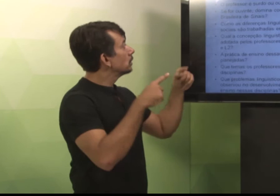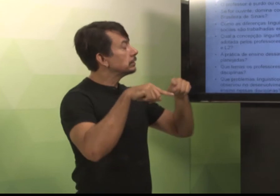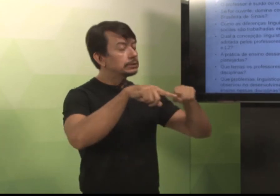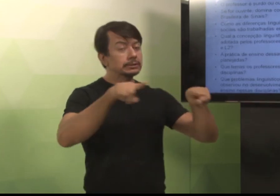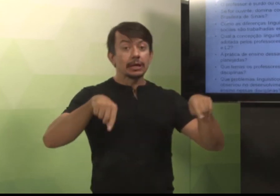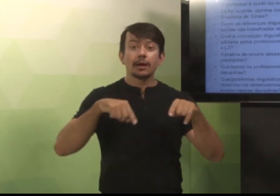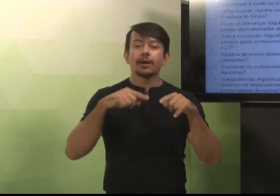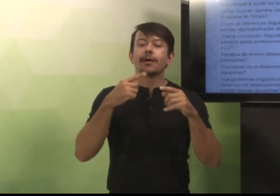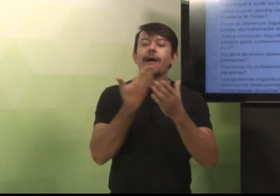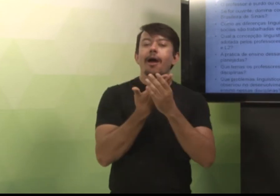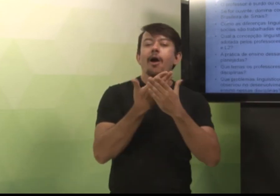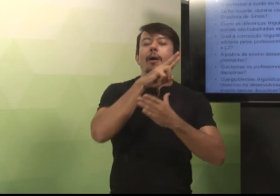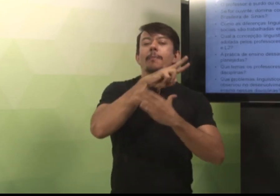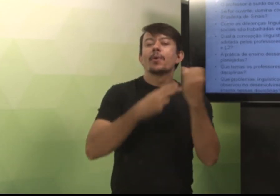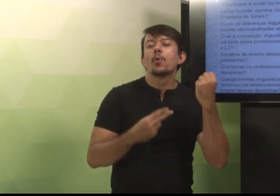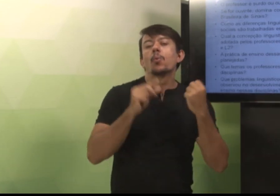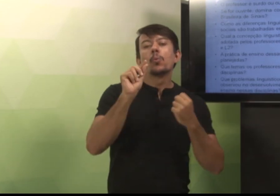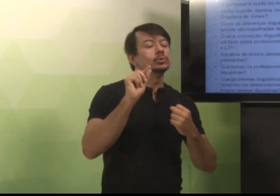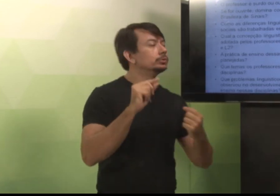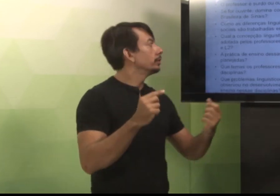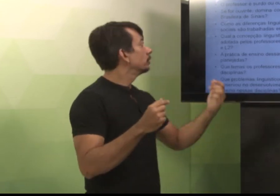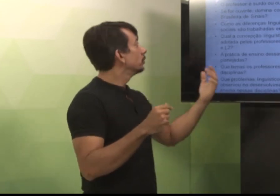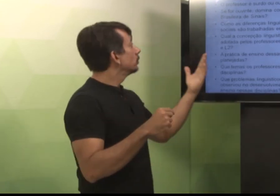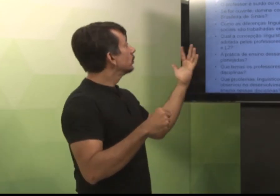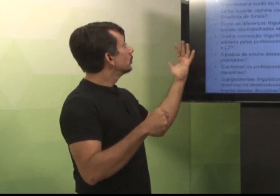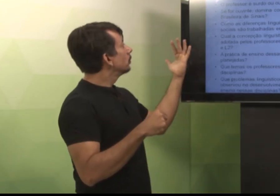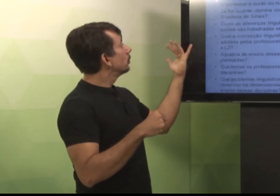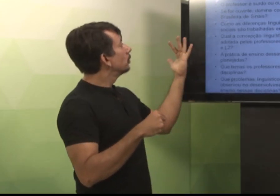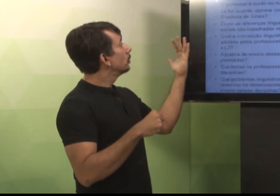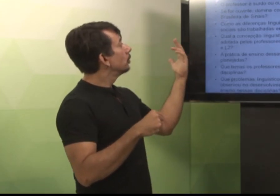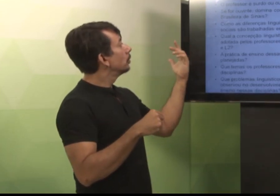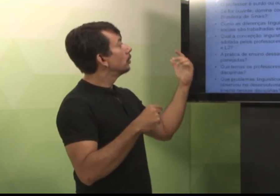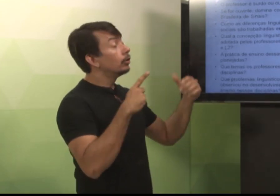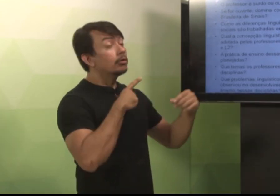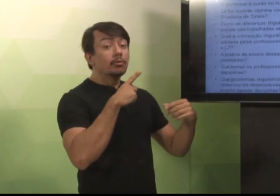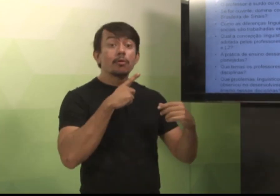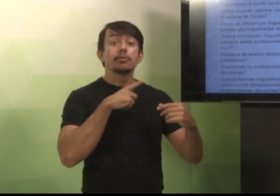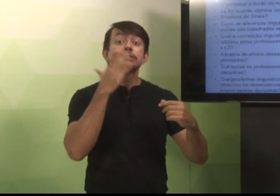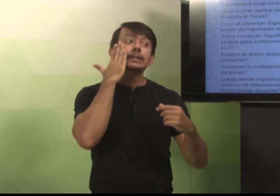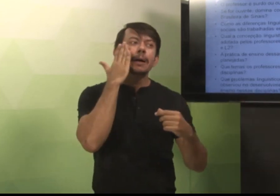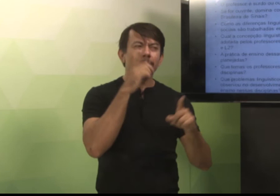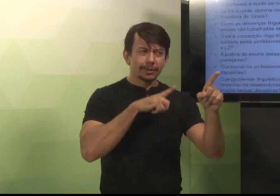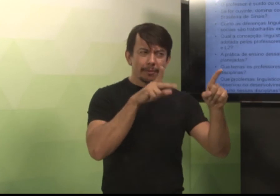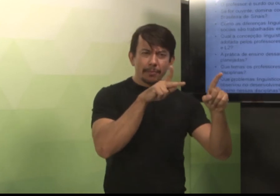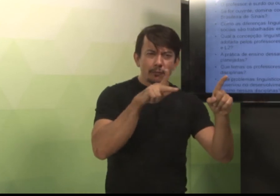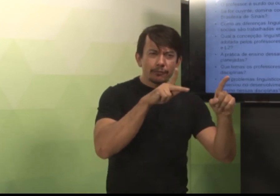Então, vejam, aqui temos algumas perguntas a respeito da sala de aula. É bilíngue?